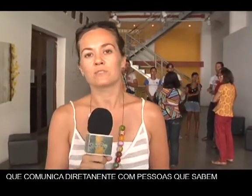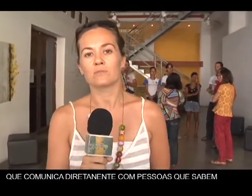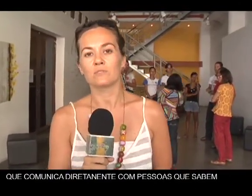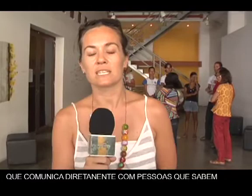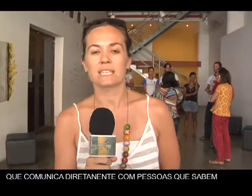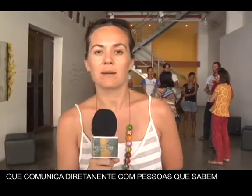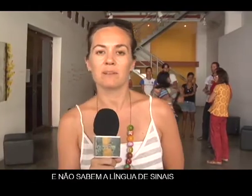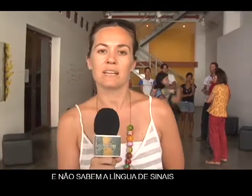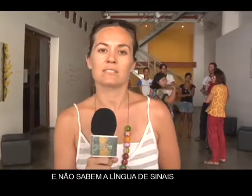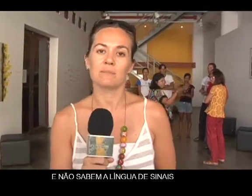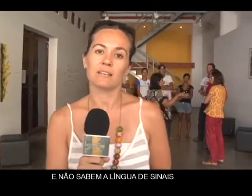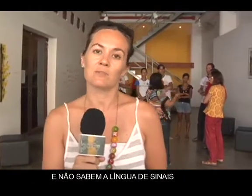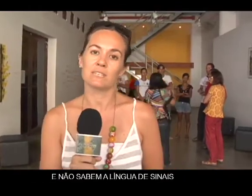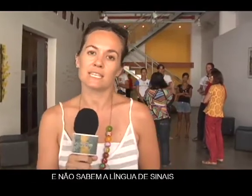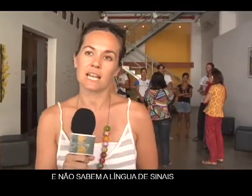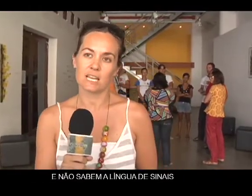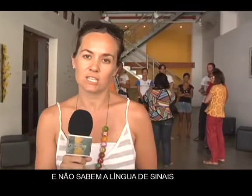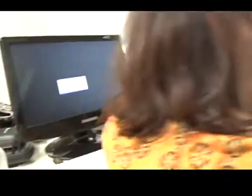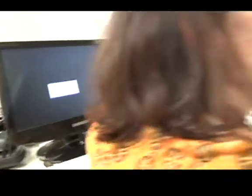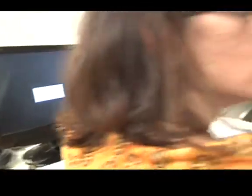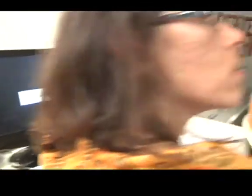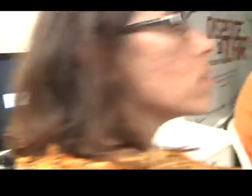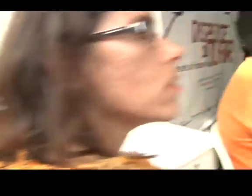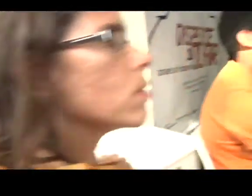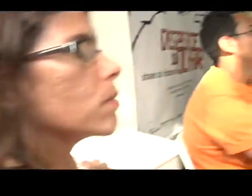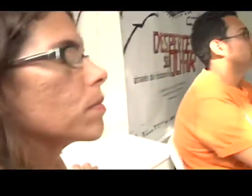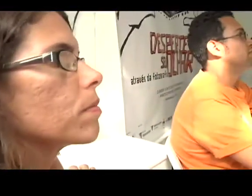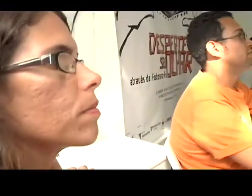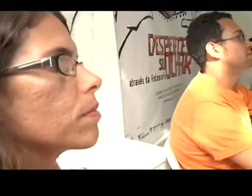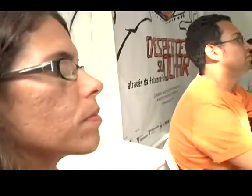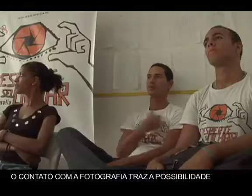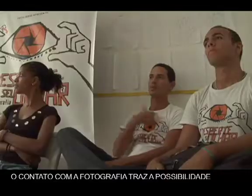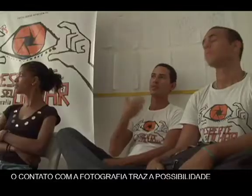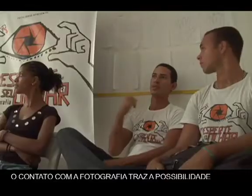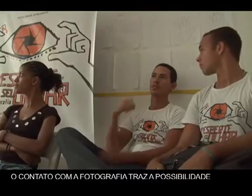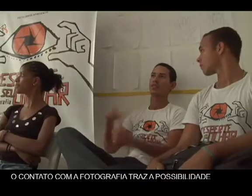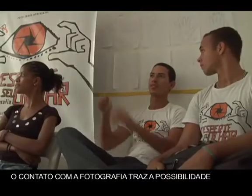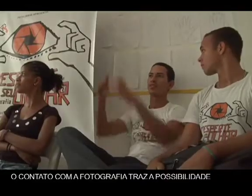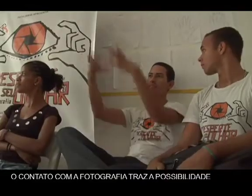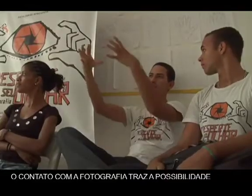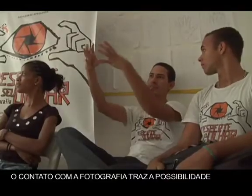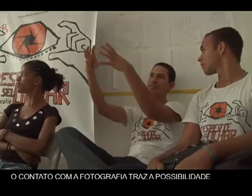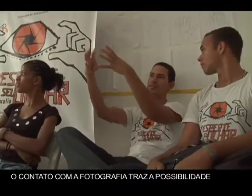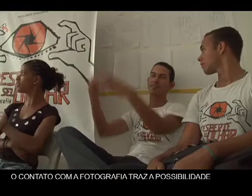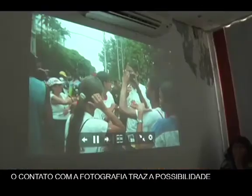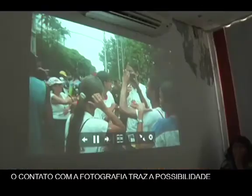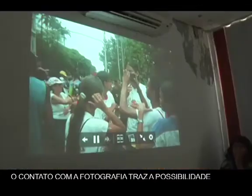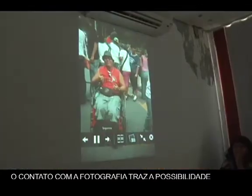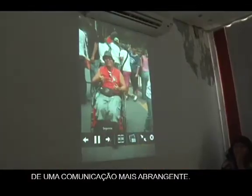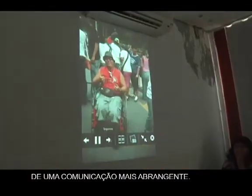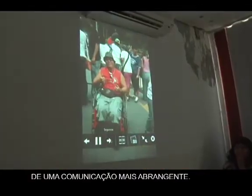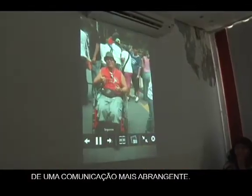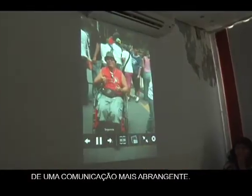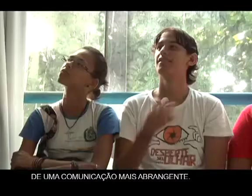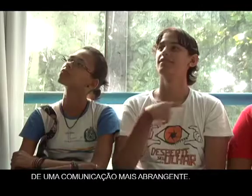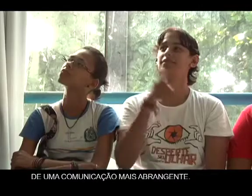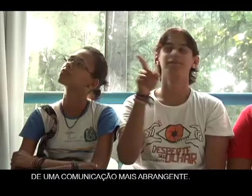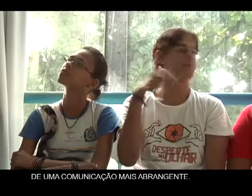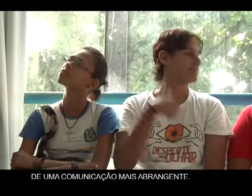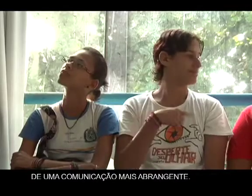pessoas que sabem e não sabem a língua de sinais. O contato com a fotografia traz a possibilidade de uma comunicação mais